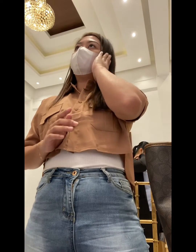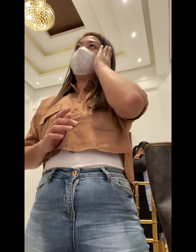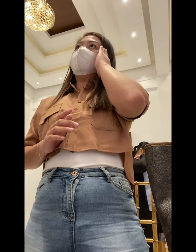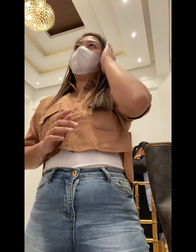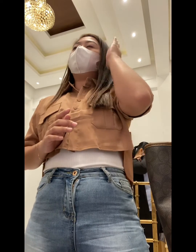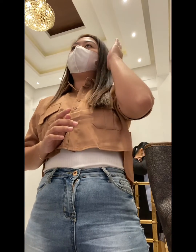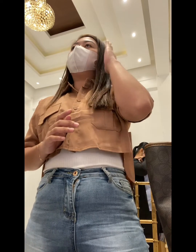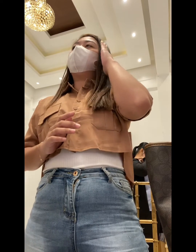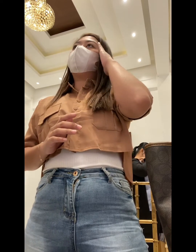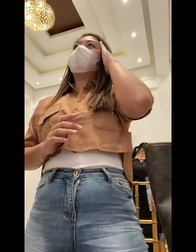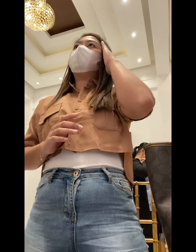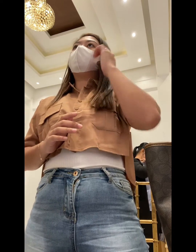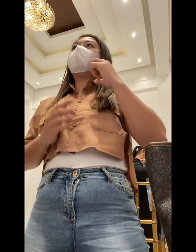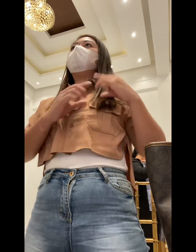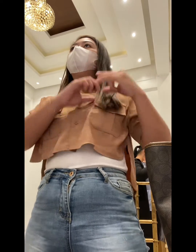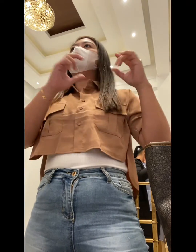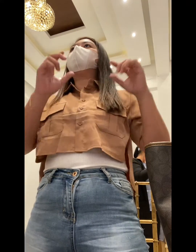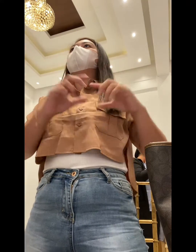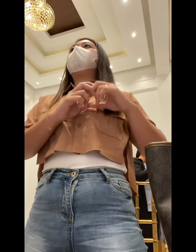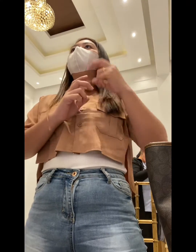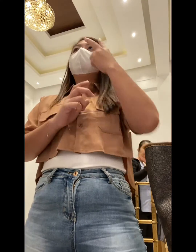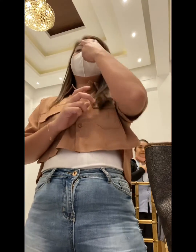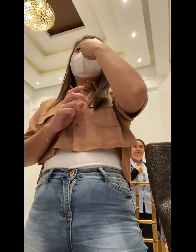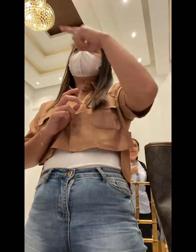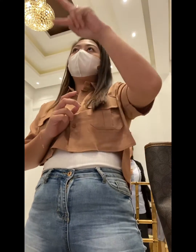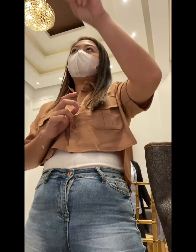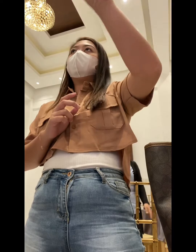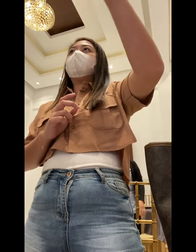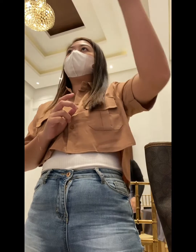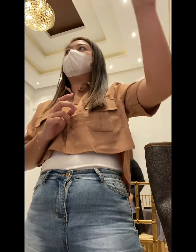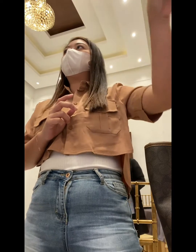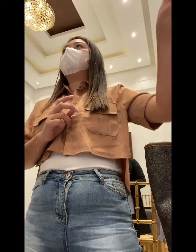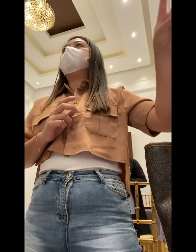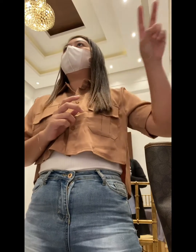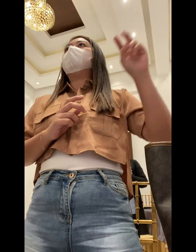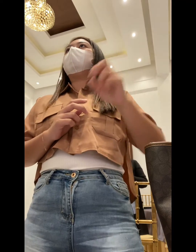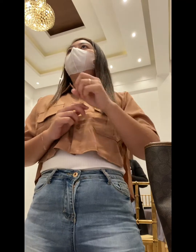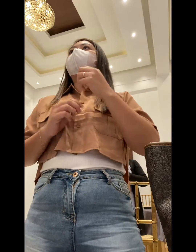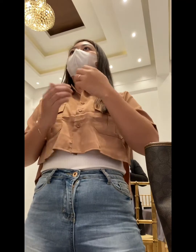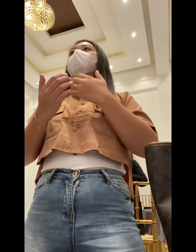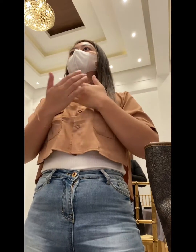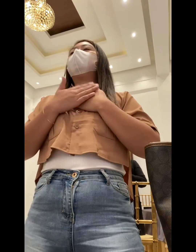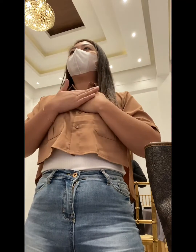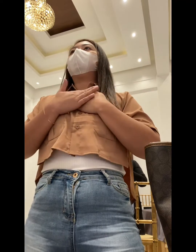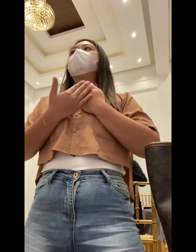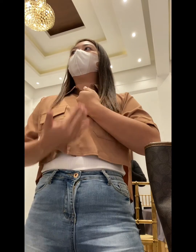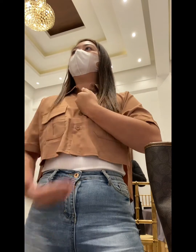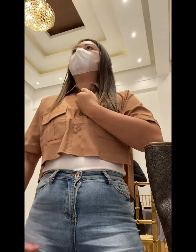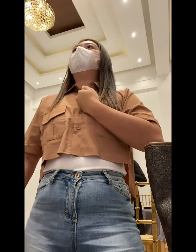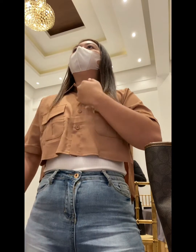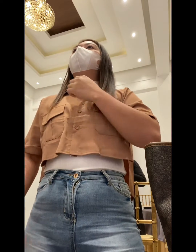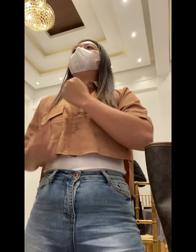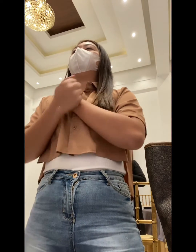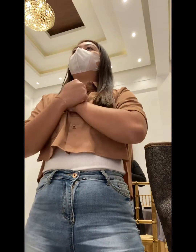O, yan. Kamay-kamay lang. O, kilos naman dyan, girl. Di mo na ba alam?